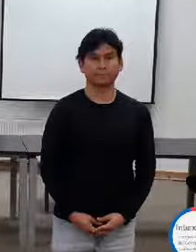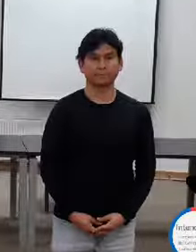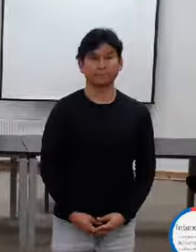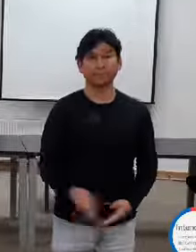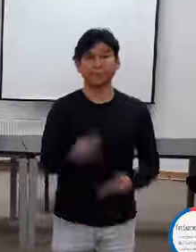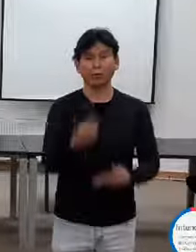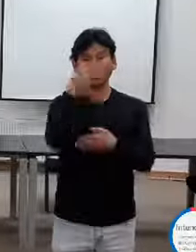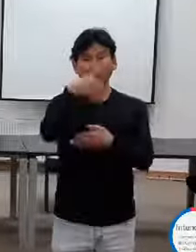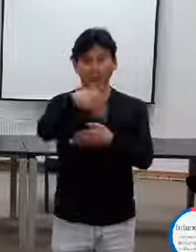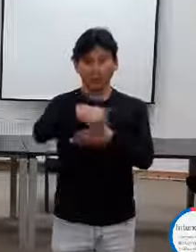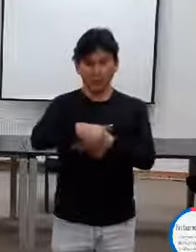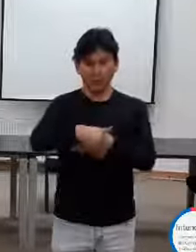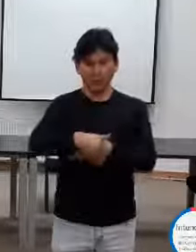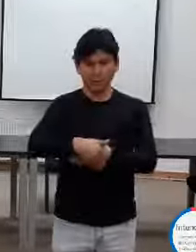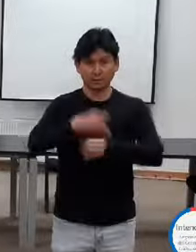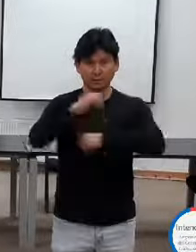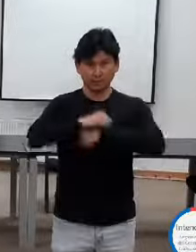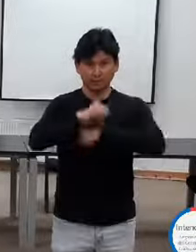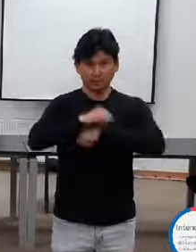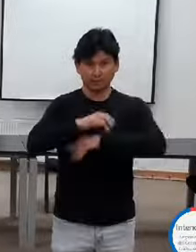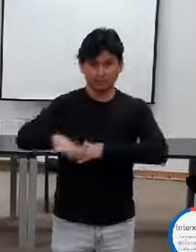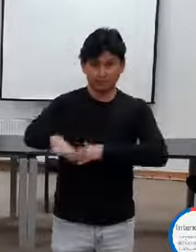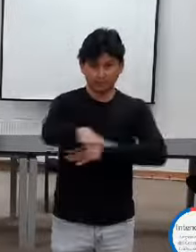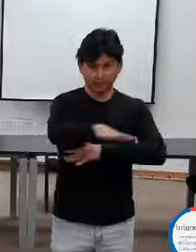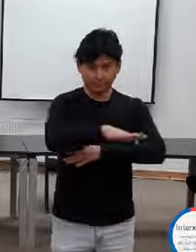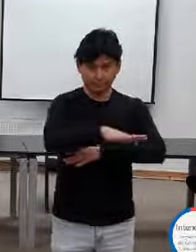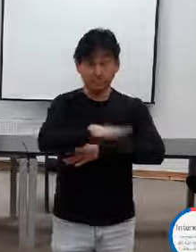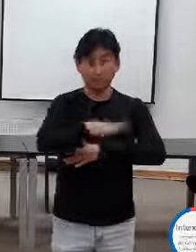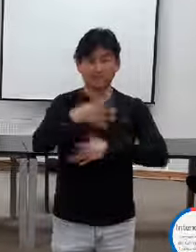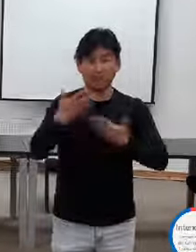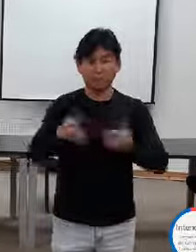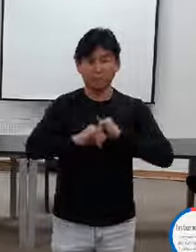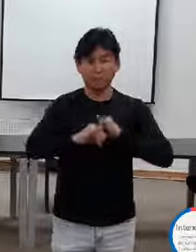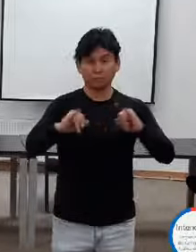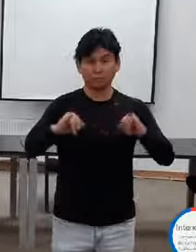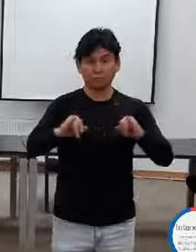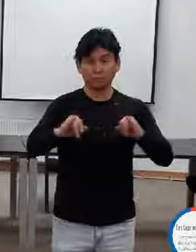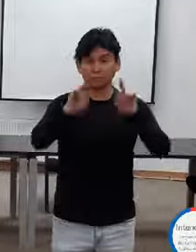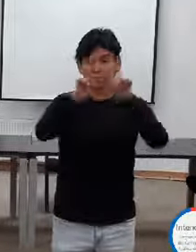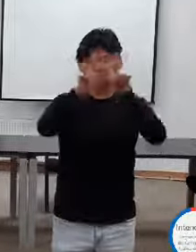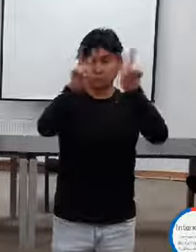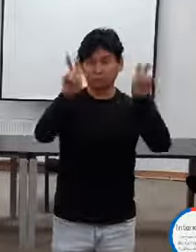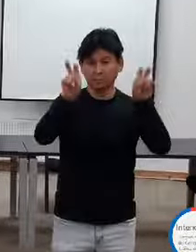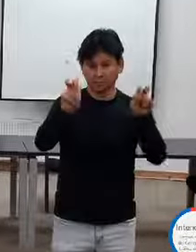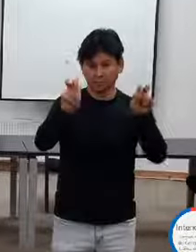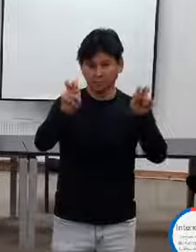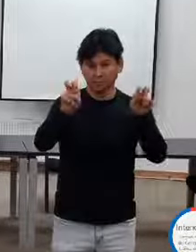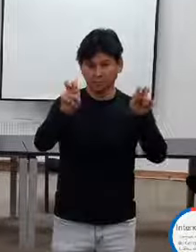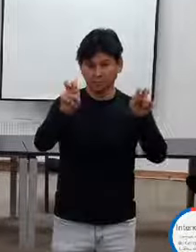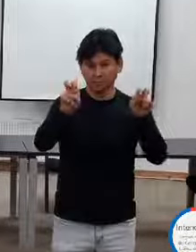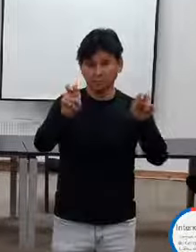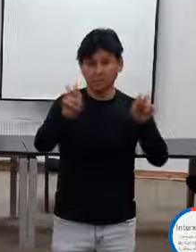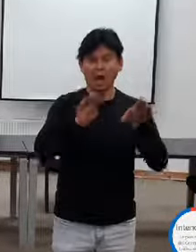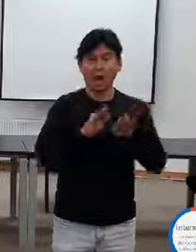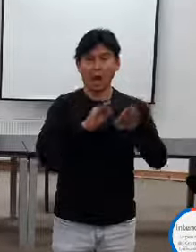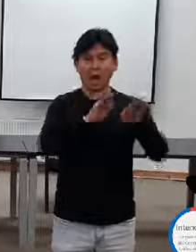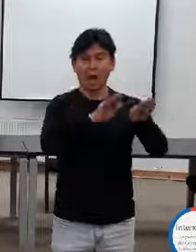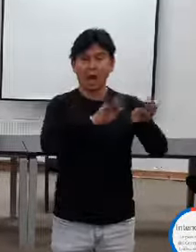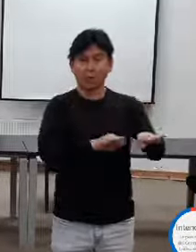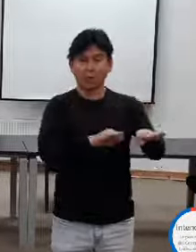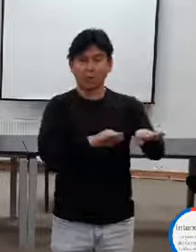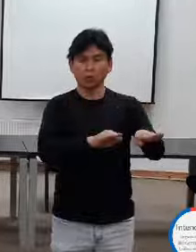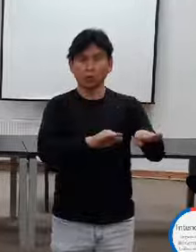Muy buenas tardes a los habitantes de la región de Aysén. Voy a dar a conocer aquellos aspectos relacionados con el apoyo que están